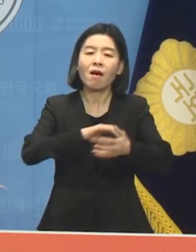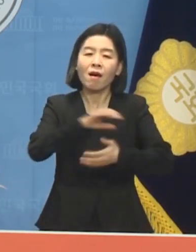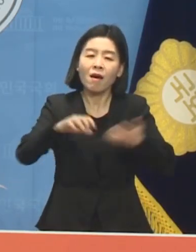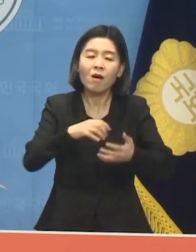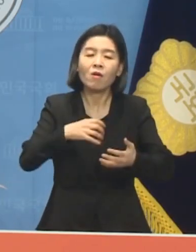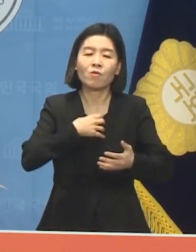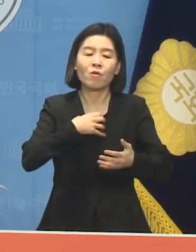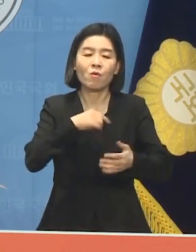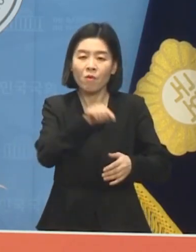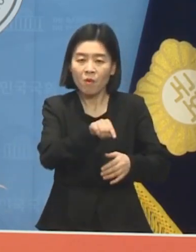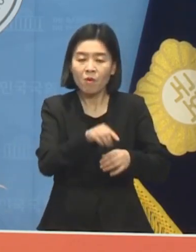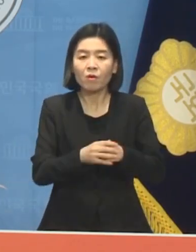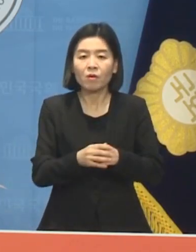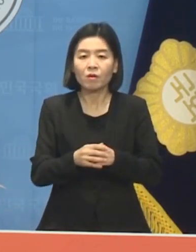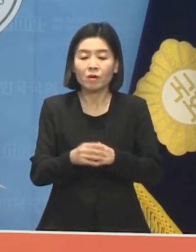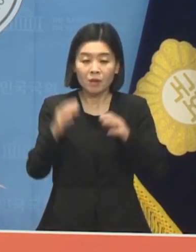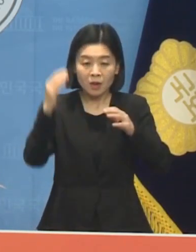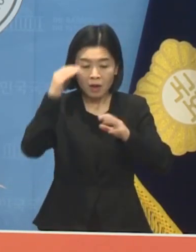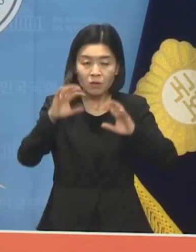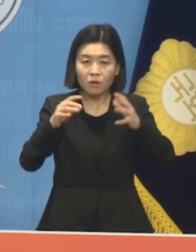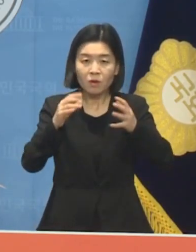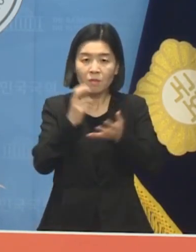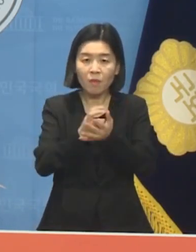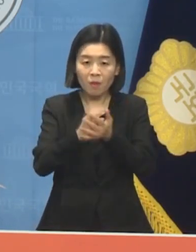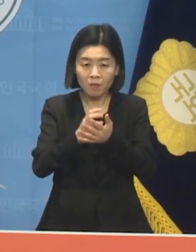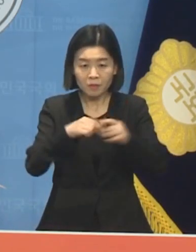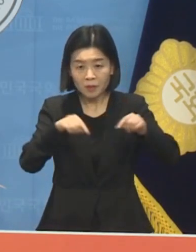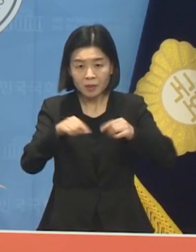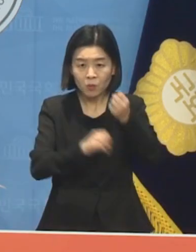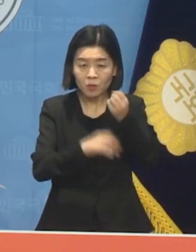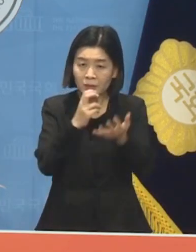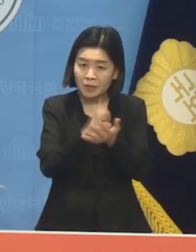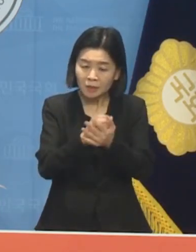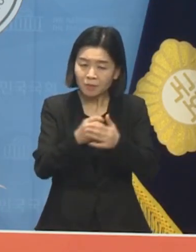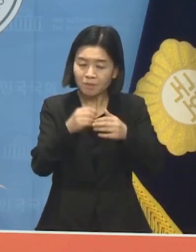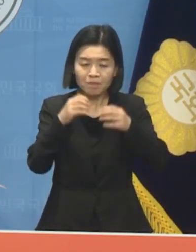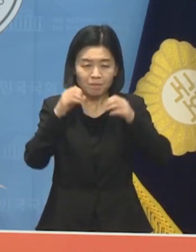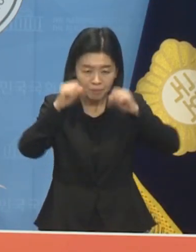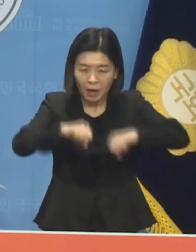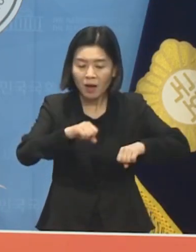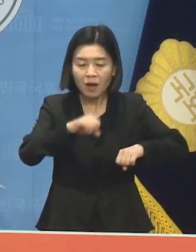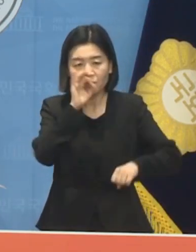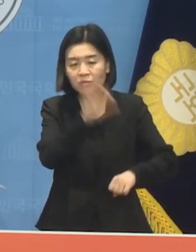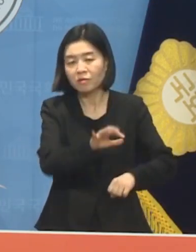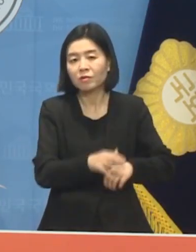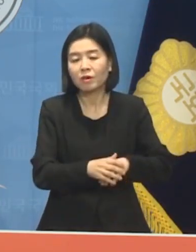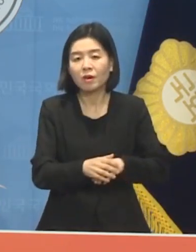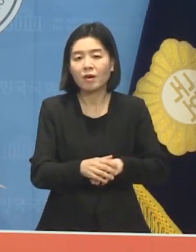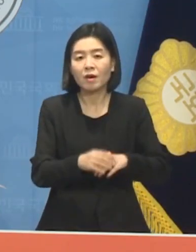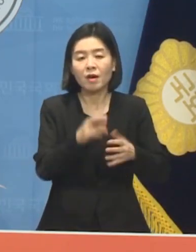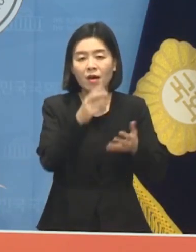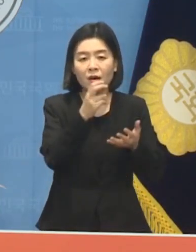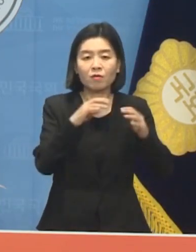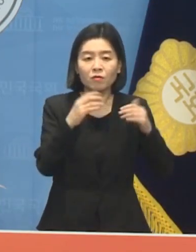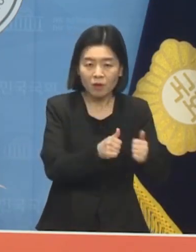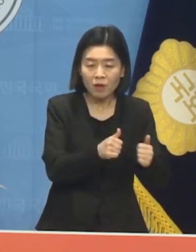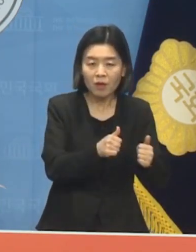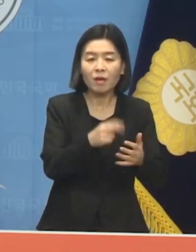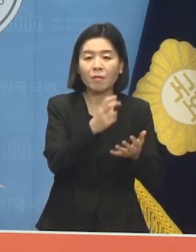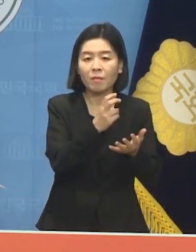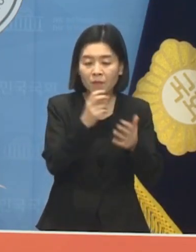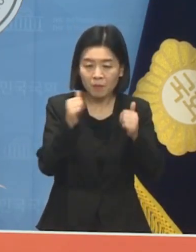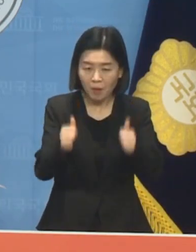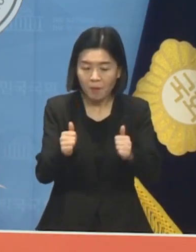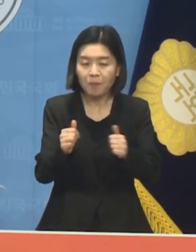누구도 대한민국 법치의 원칙을 무너뜨릴 수 없다. 입법, 사법, 행정의 권력 분립은 헌법의